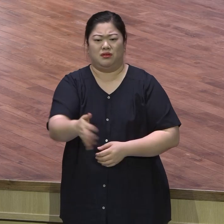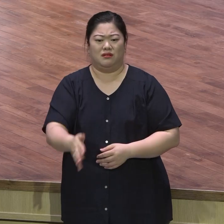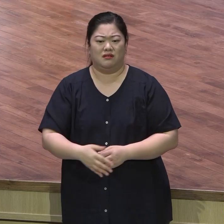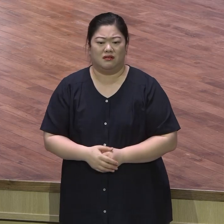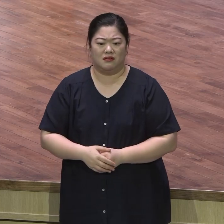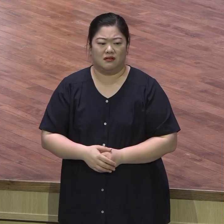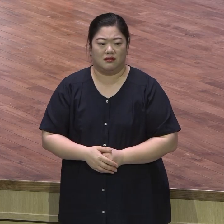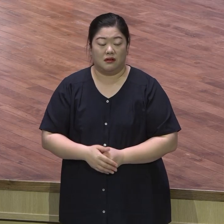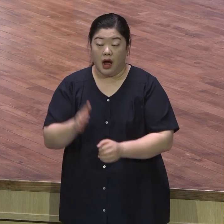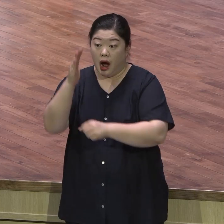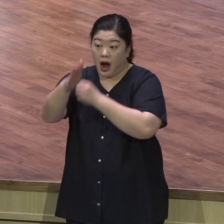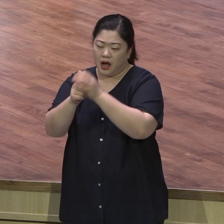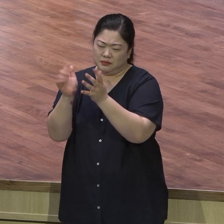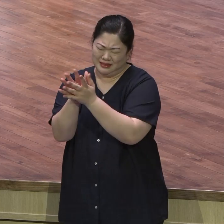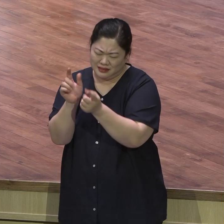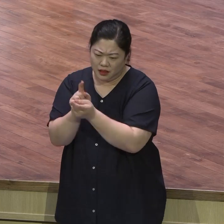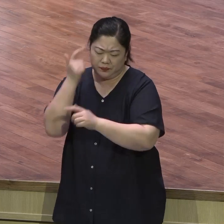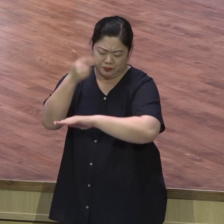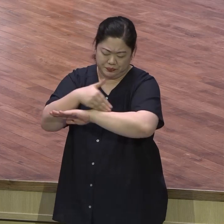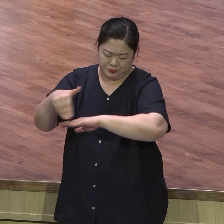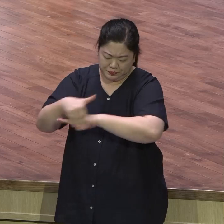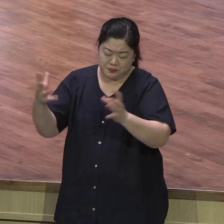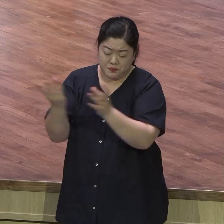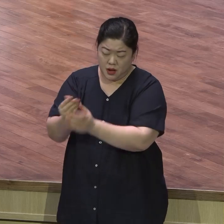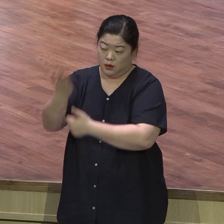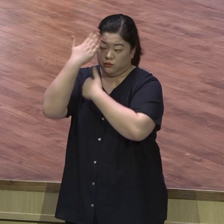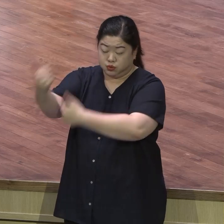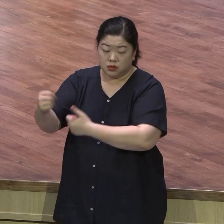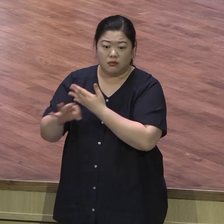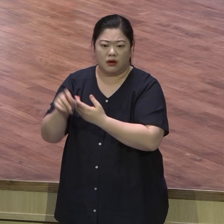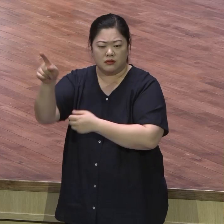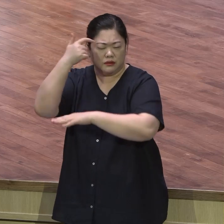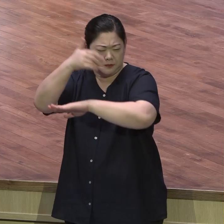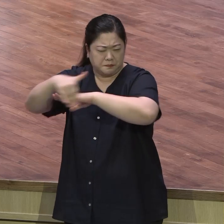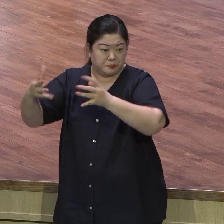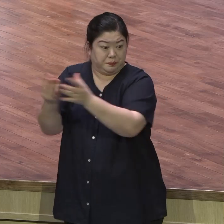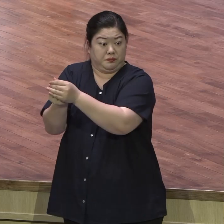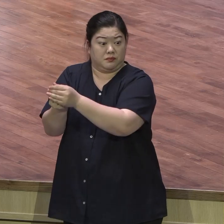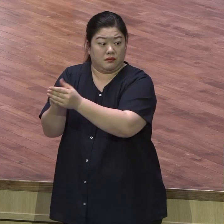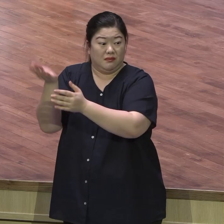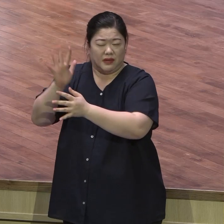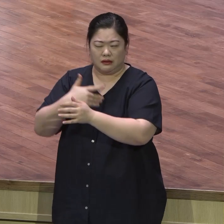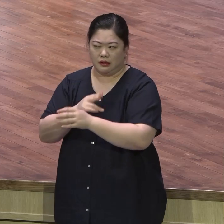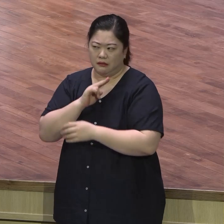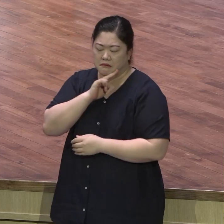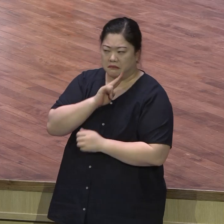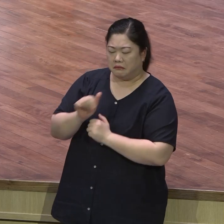생명권을 가치있다. 생명권을 가치있다.